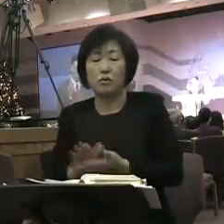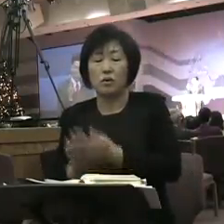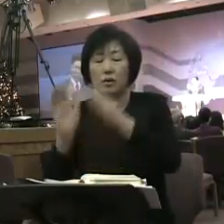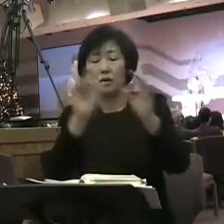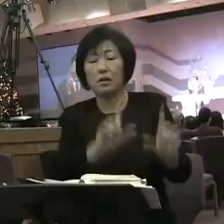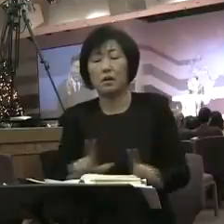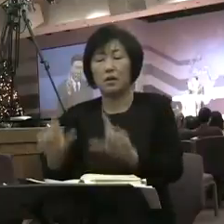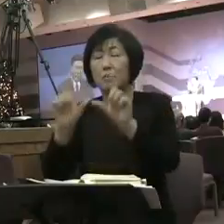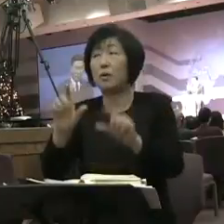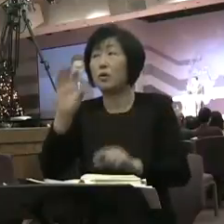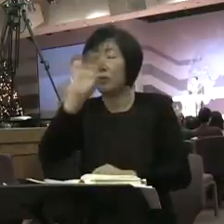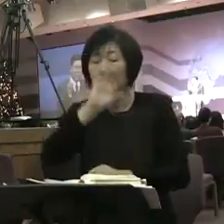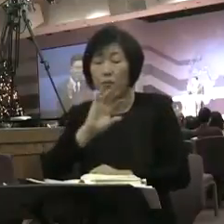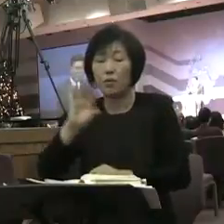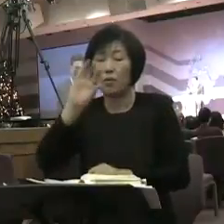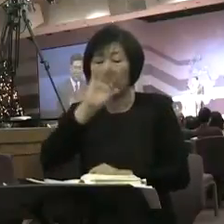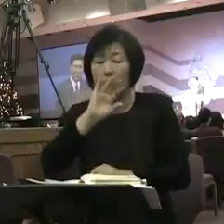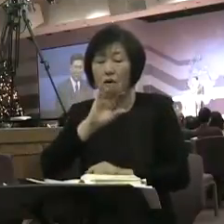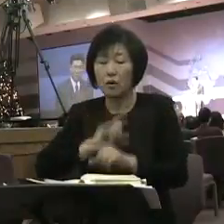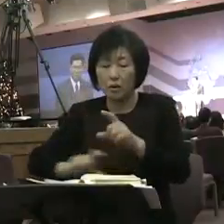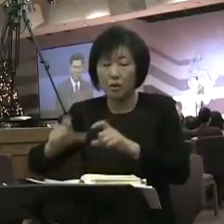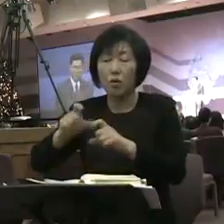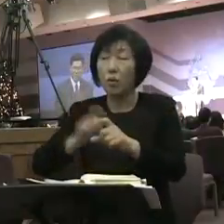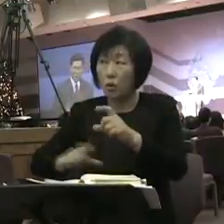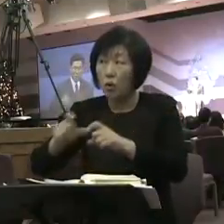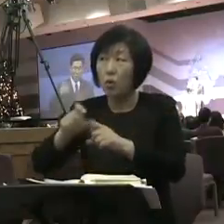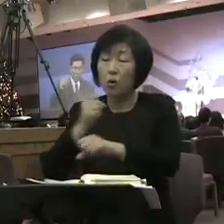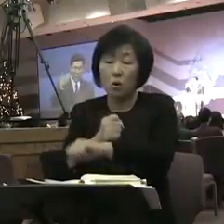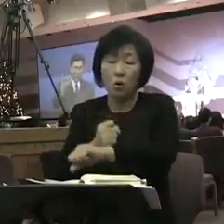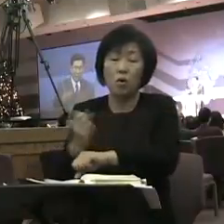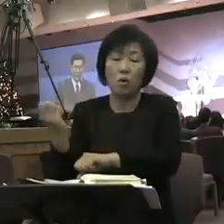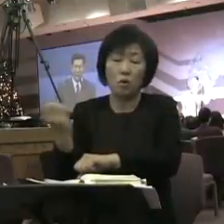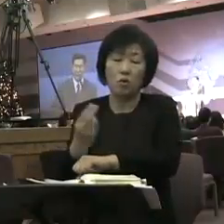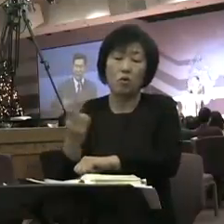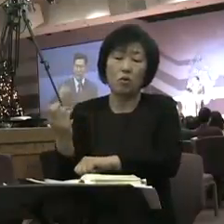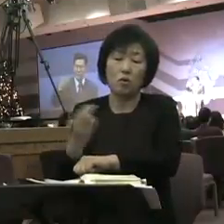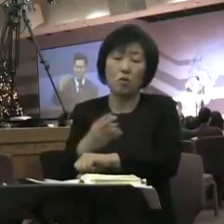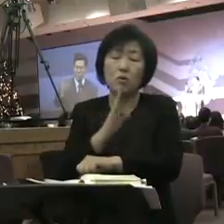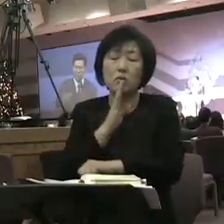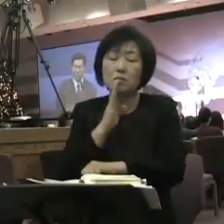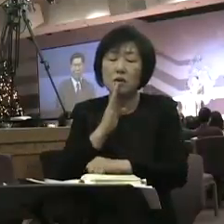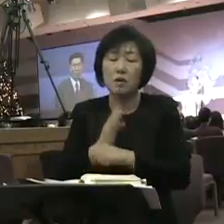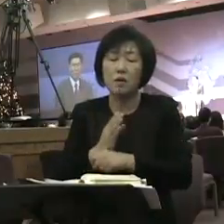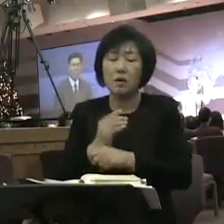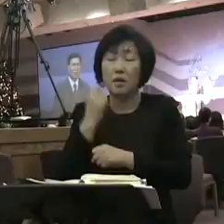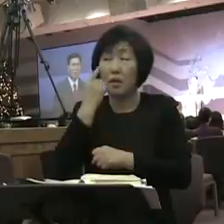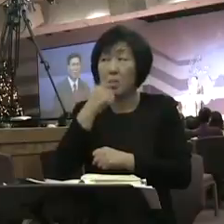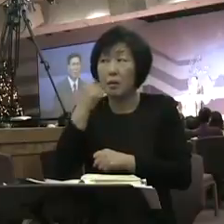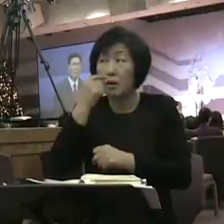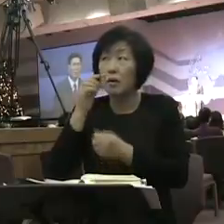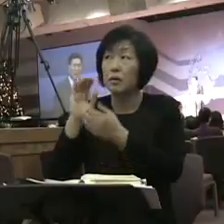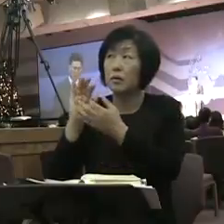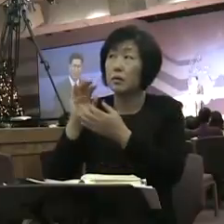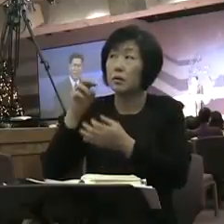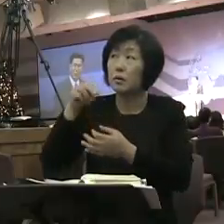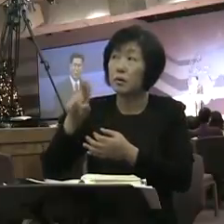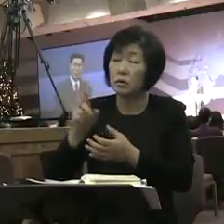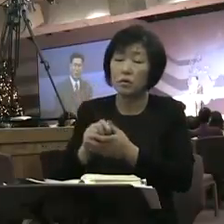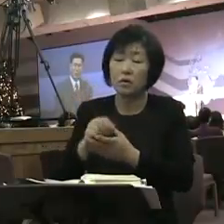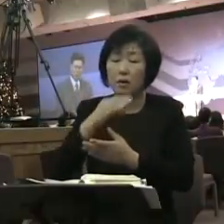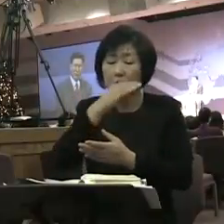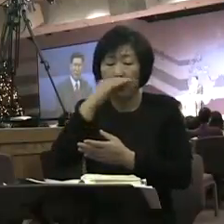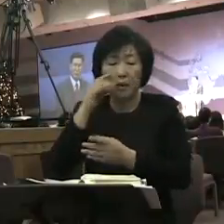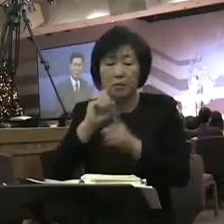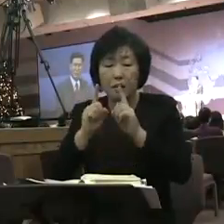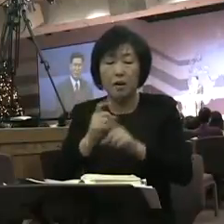삶은요 훈련을 거듭하는, 정말 우리의 입에서 바른 말이 나올